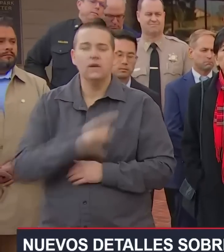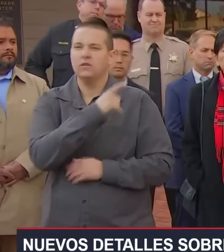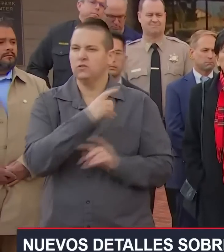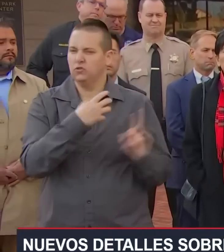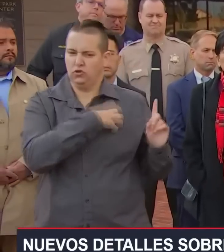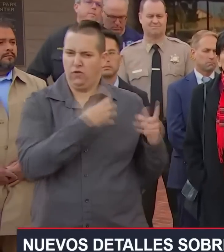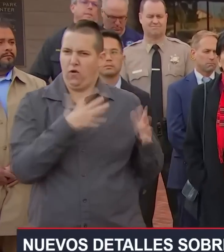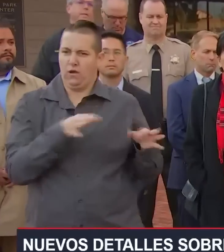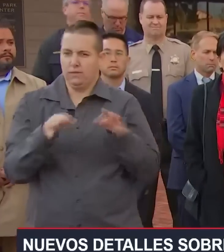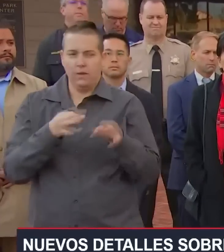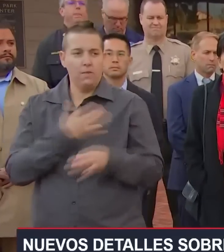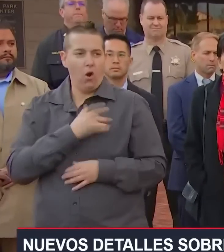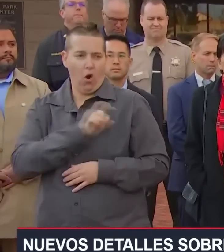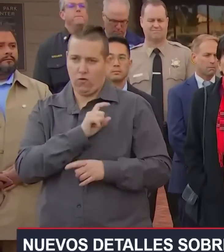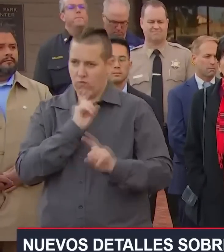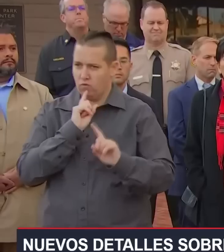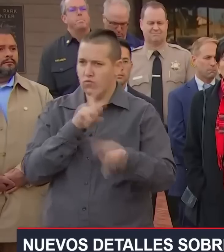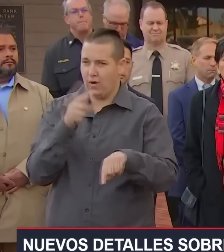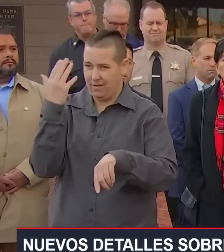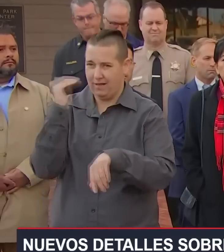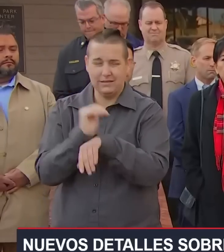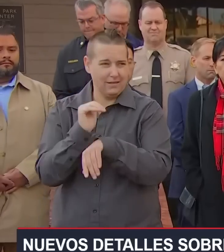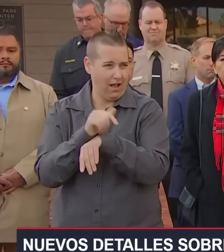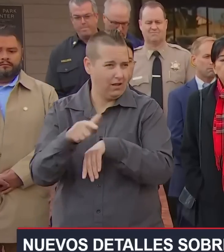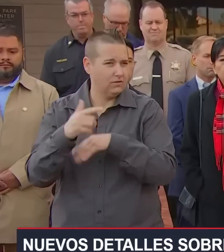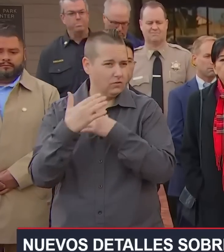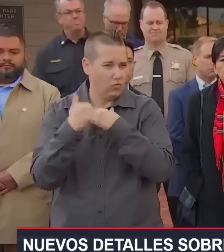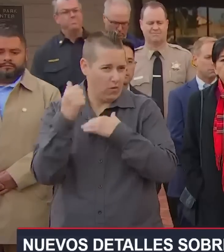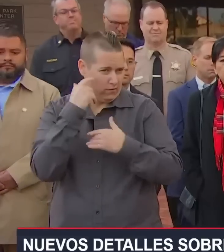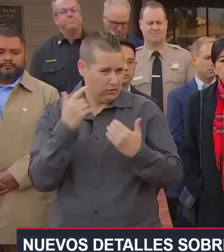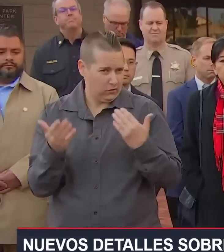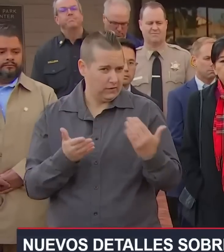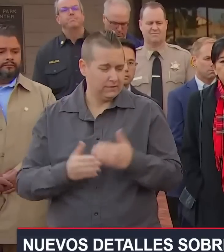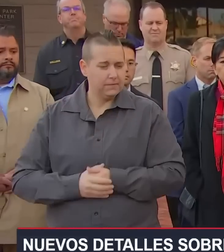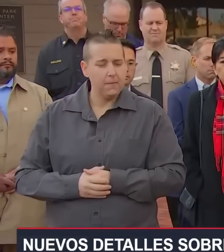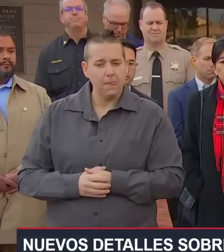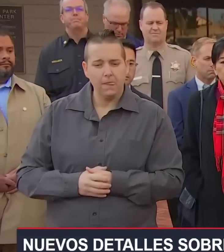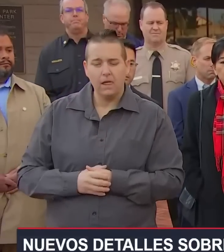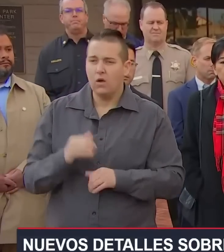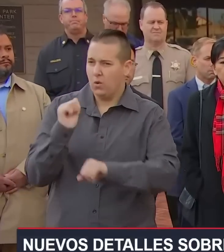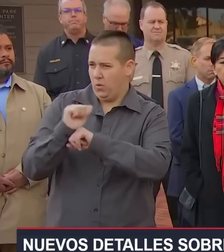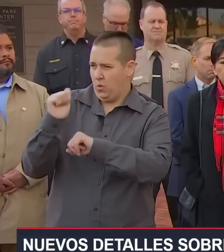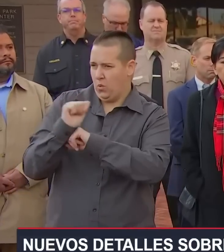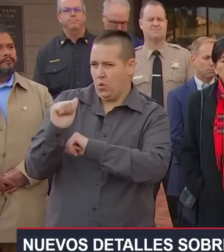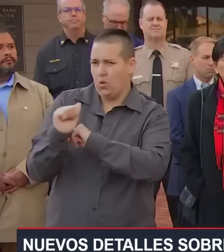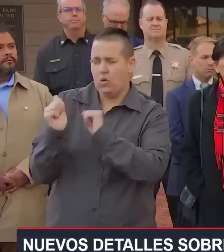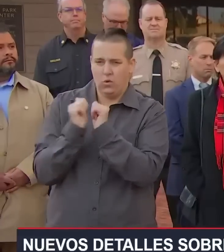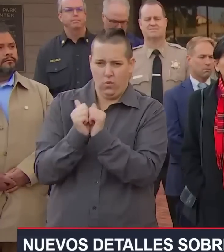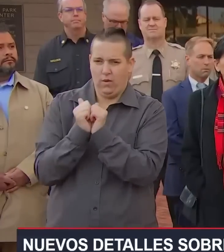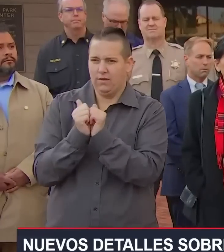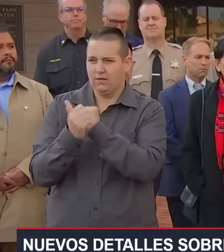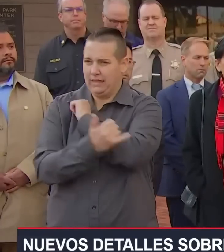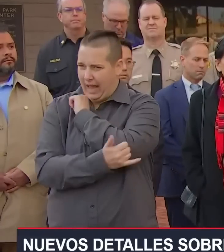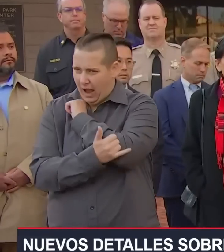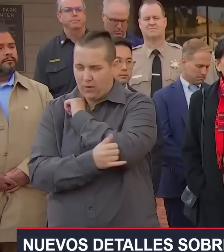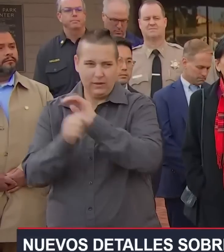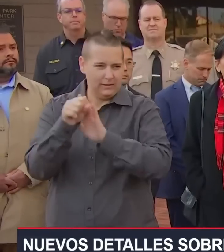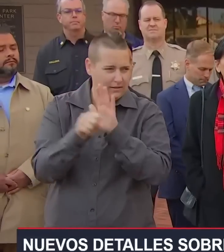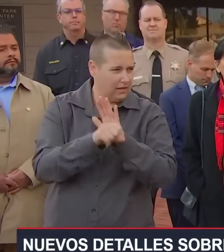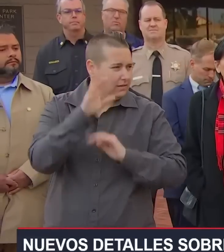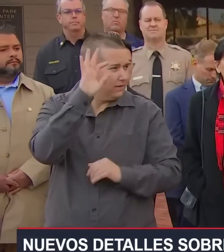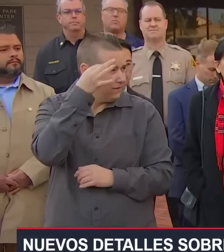Monterrey Park como les explicó el alguacil mi oficina respondió anoche a este llamado hemos estado